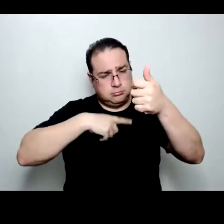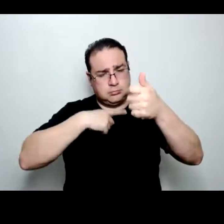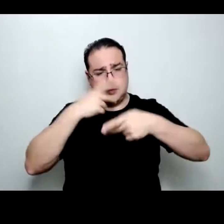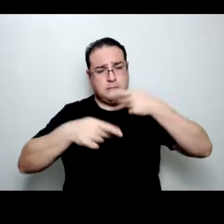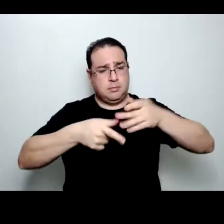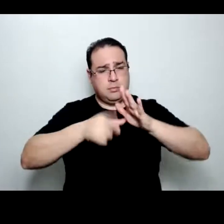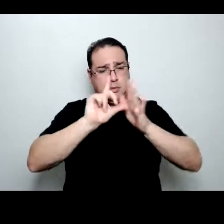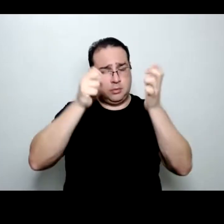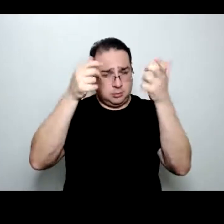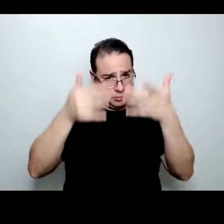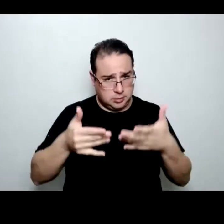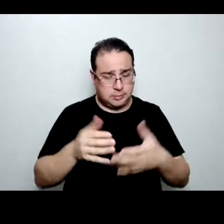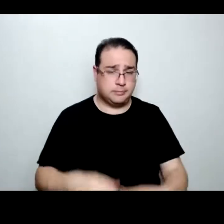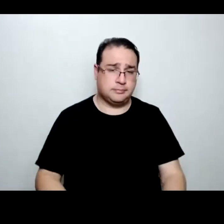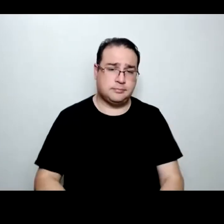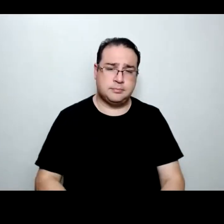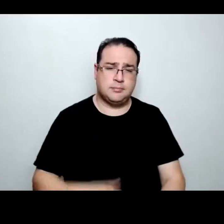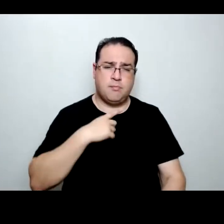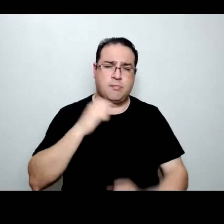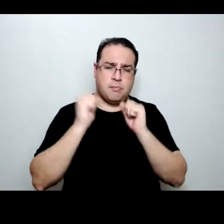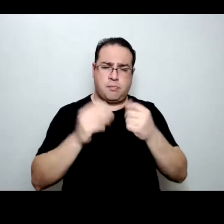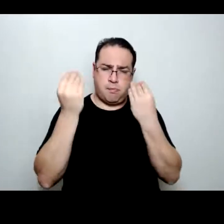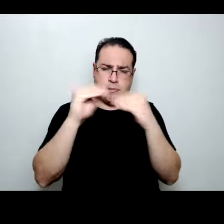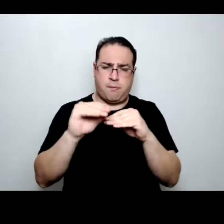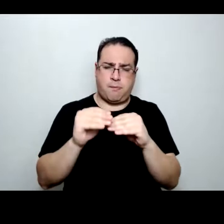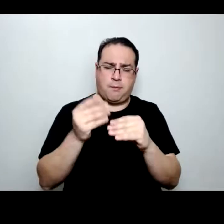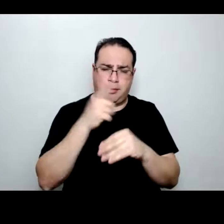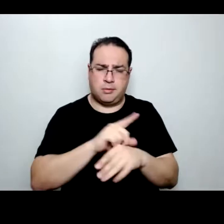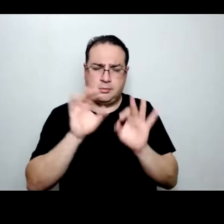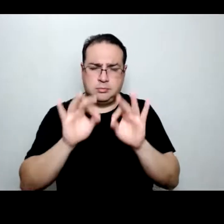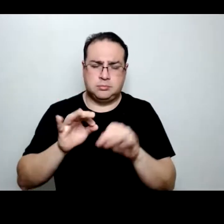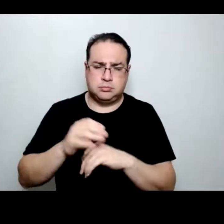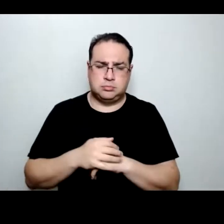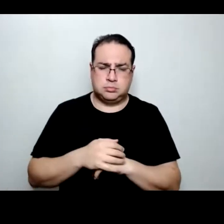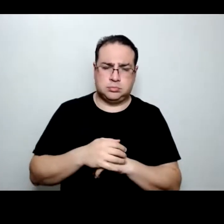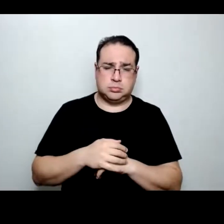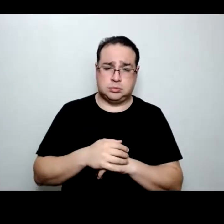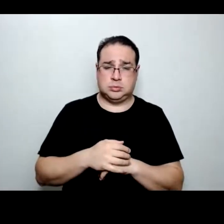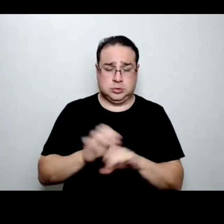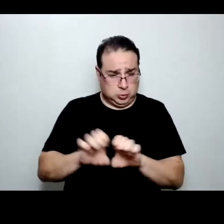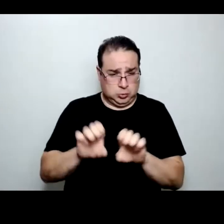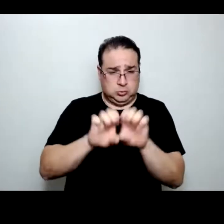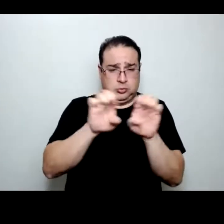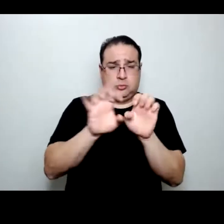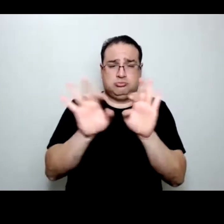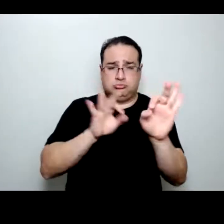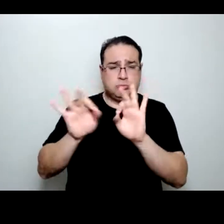mencionei anteriormente. Ali você vai poder guardar adequadamente e de maneira estruturada,